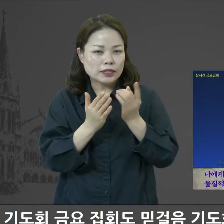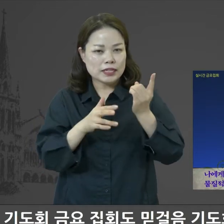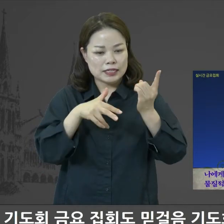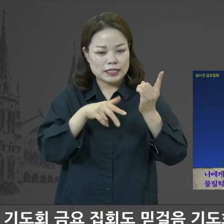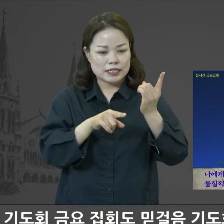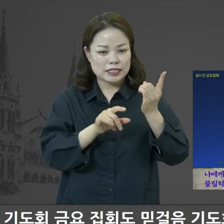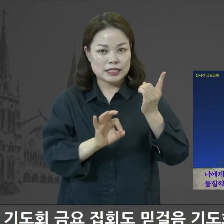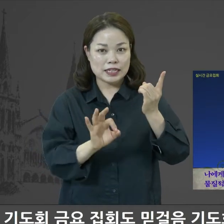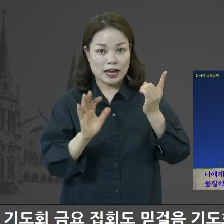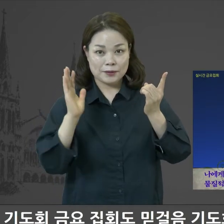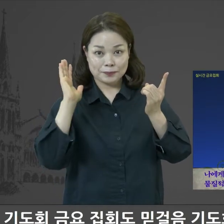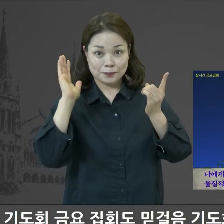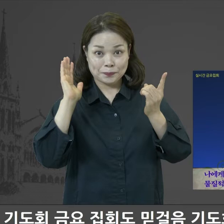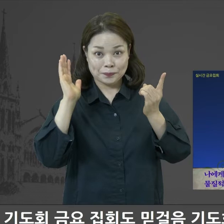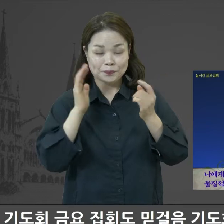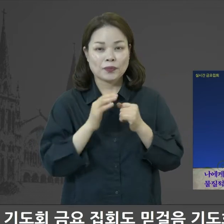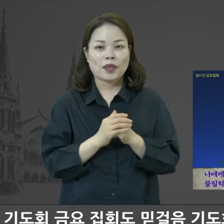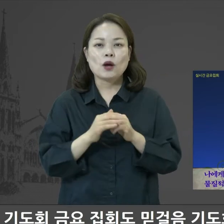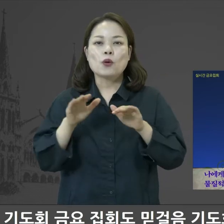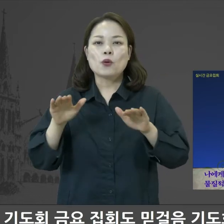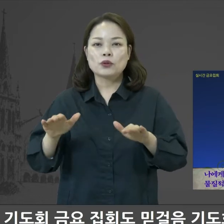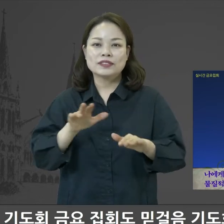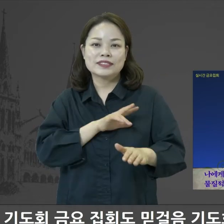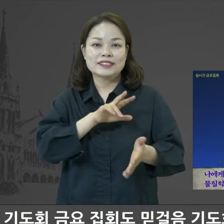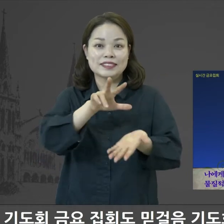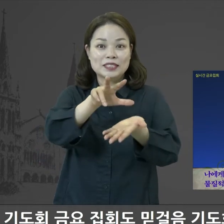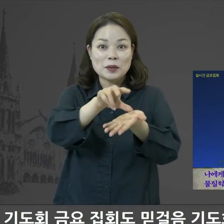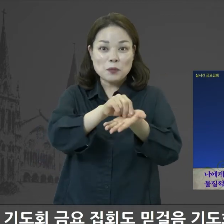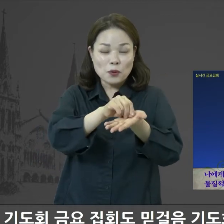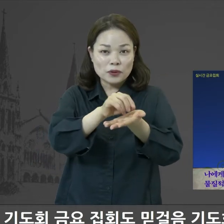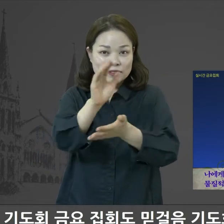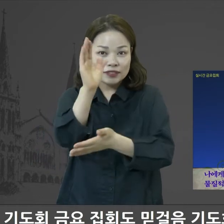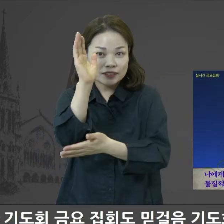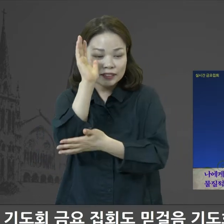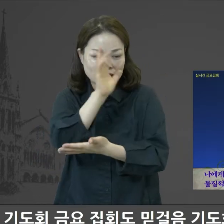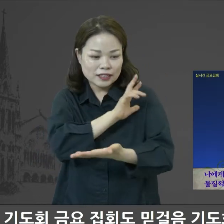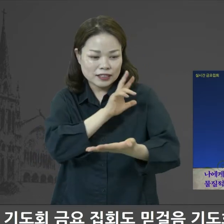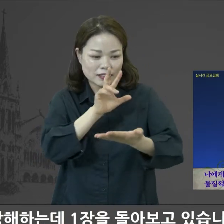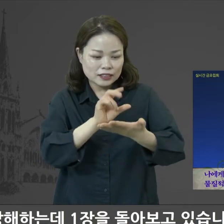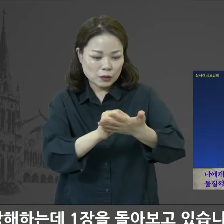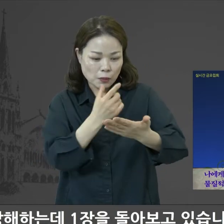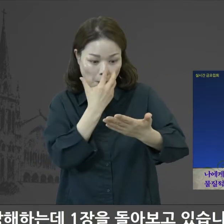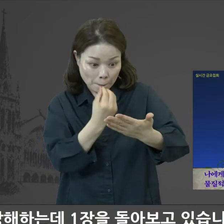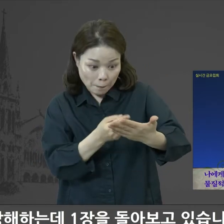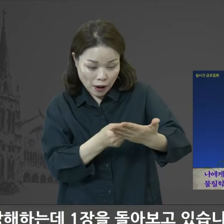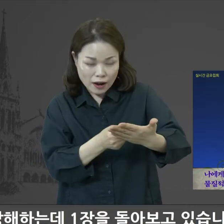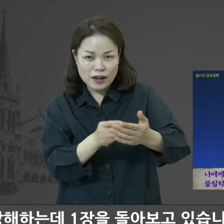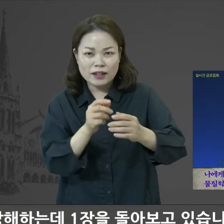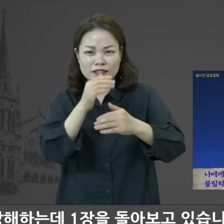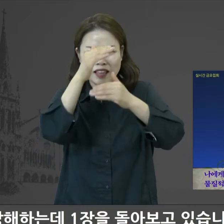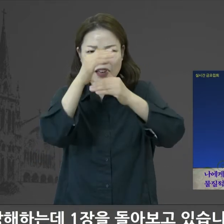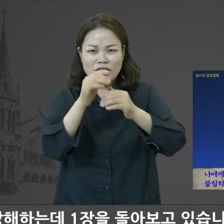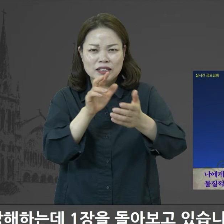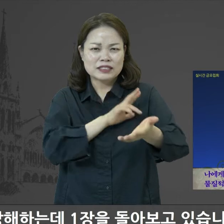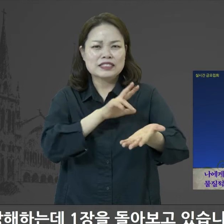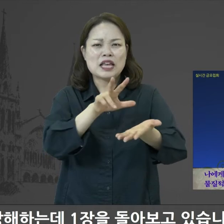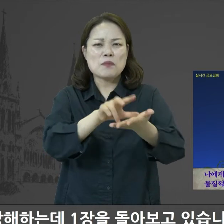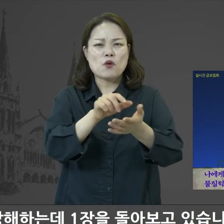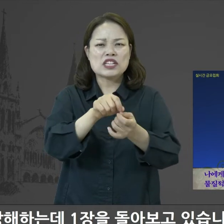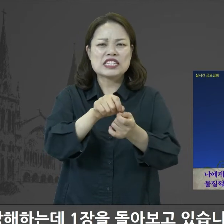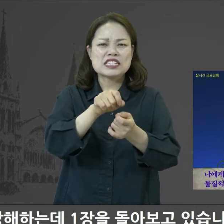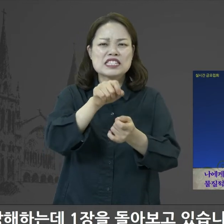있습니다. 오늘 제목을 한번, 설교 제목을 봐주시면 깁니다. 이렇게